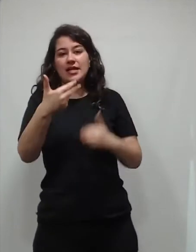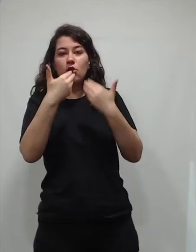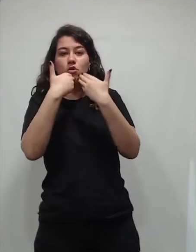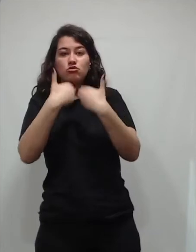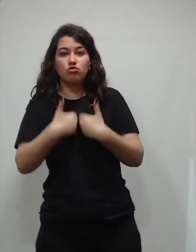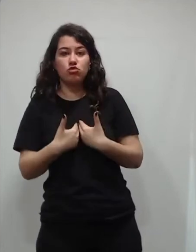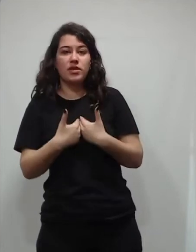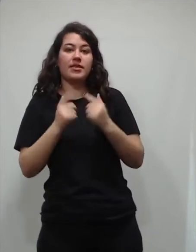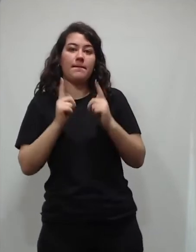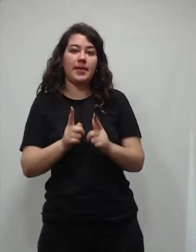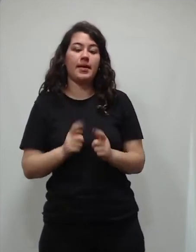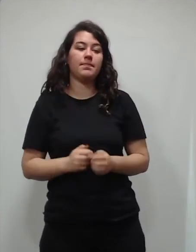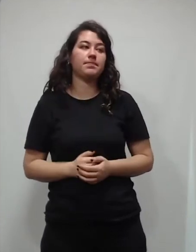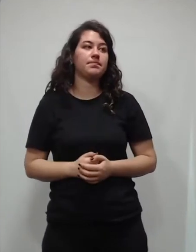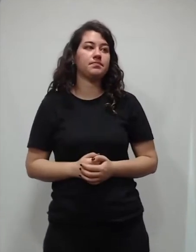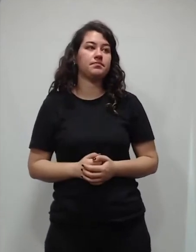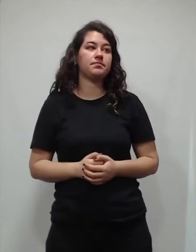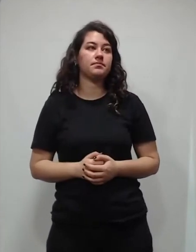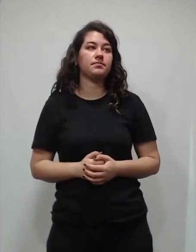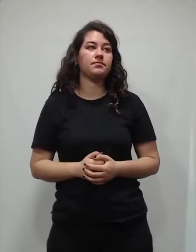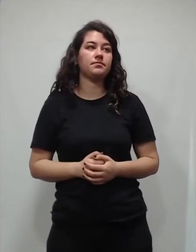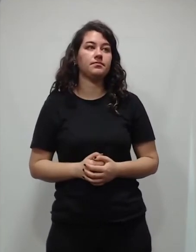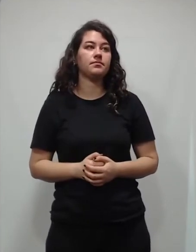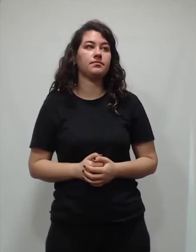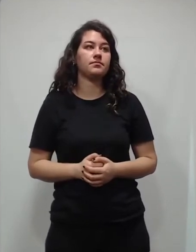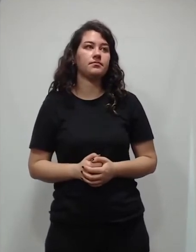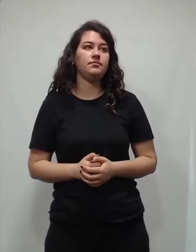consulta por este lado.